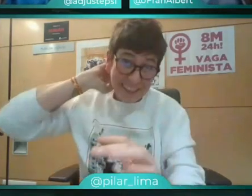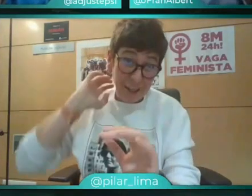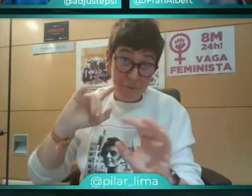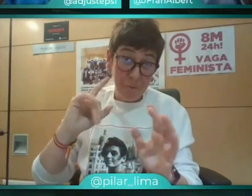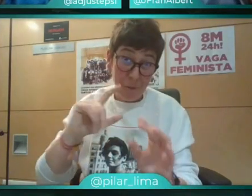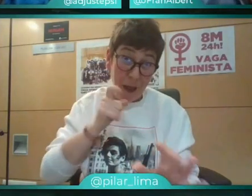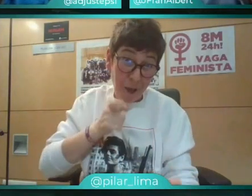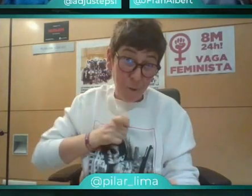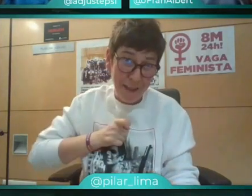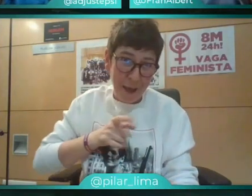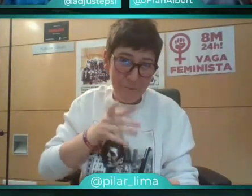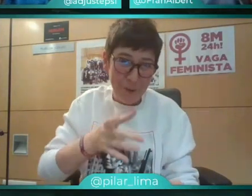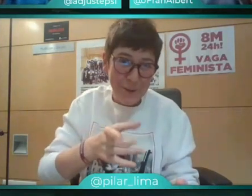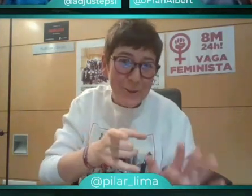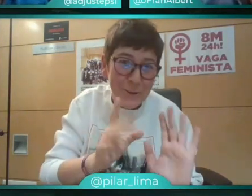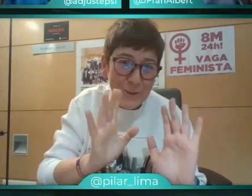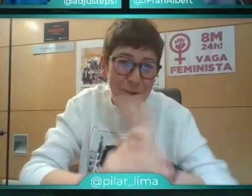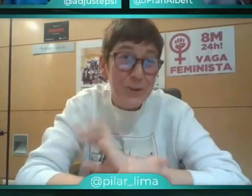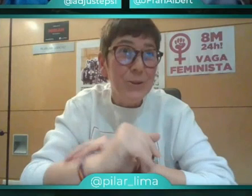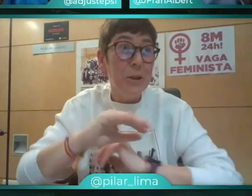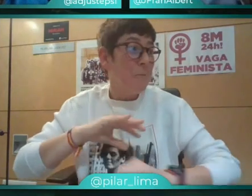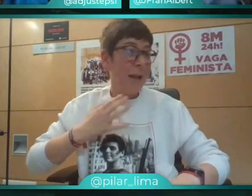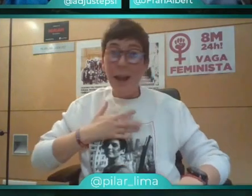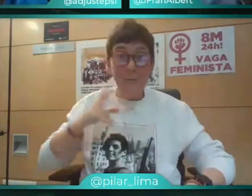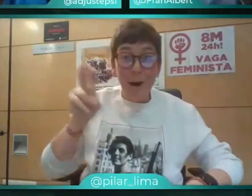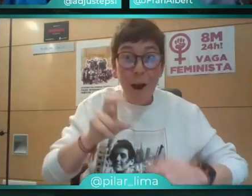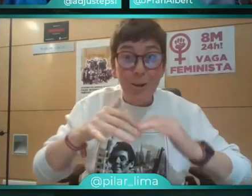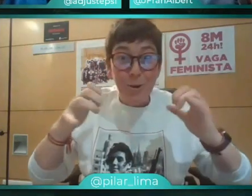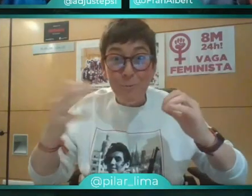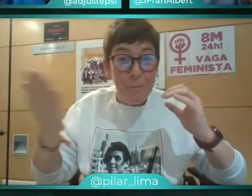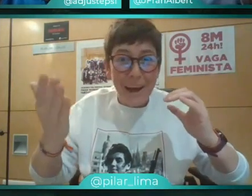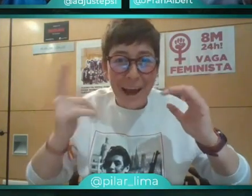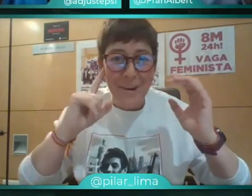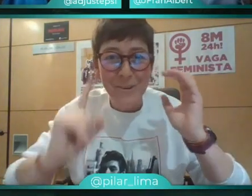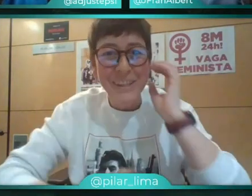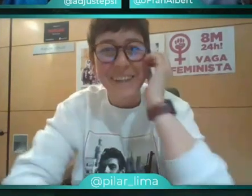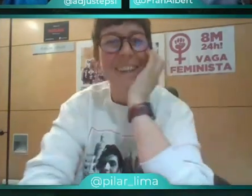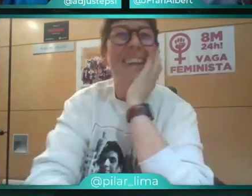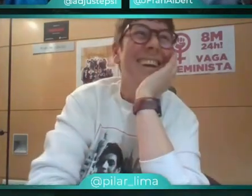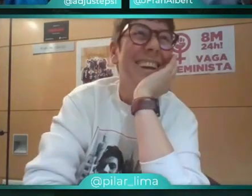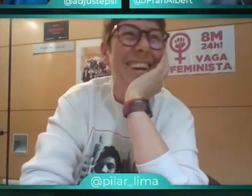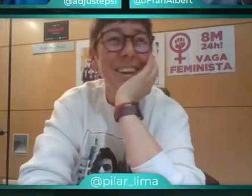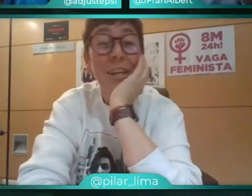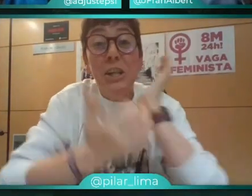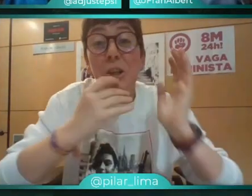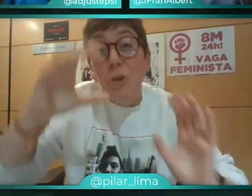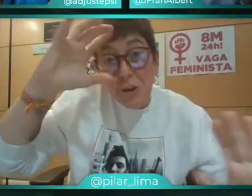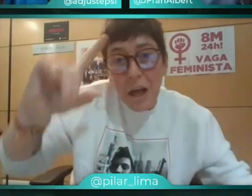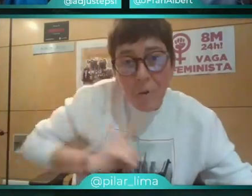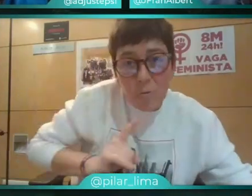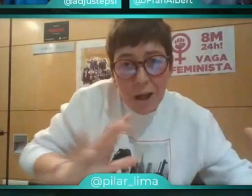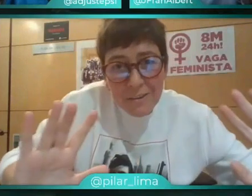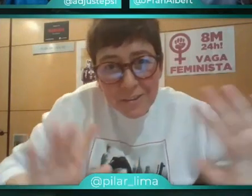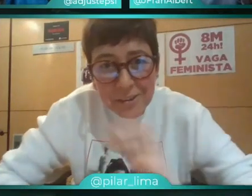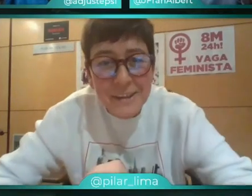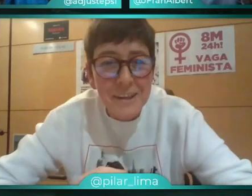aquí me van a odiar por lo que estoy diciendo madre mía y Mañana vuelvo a venir aquí a valenciana estaremos como que me